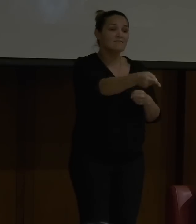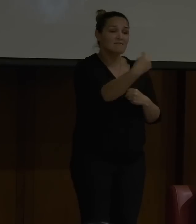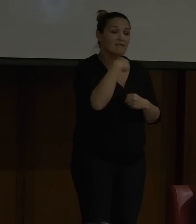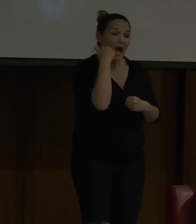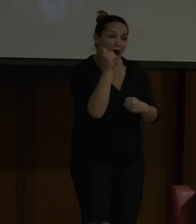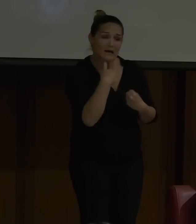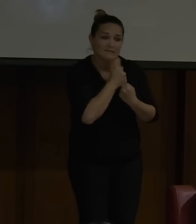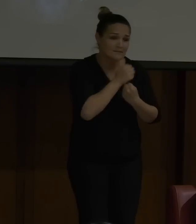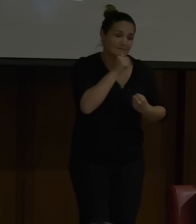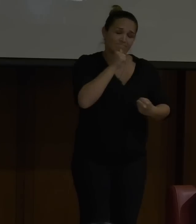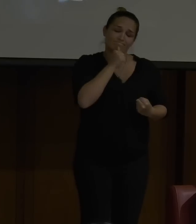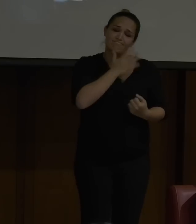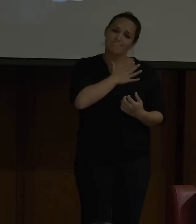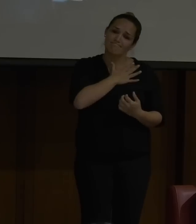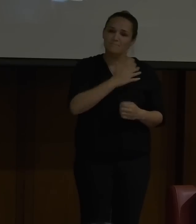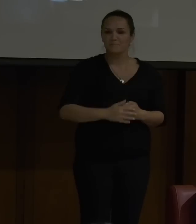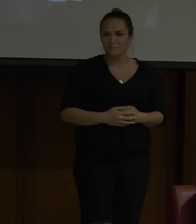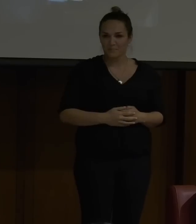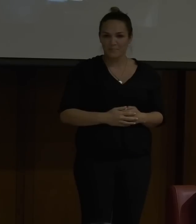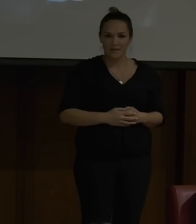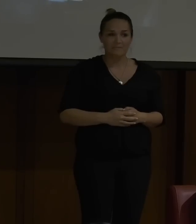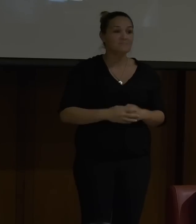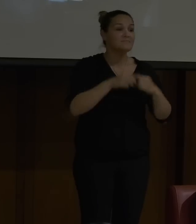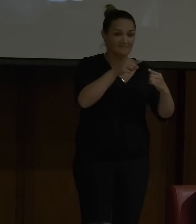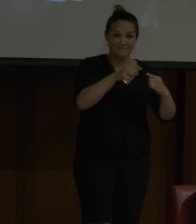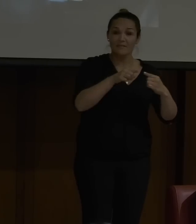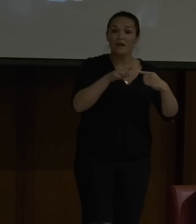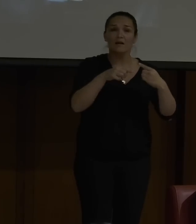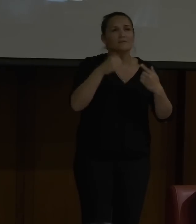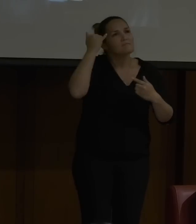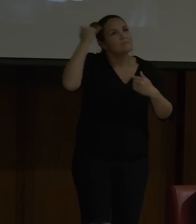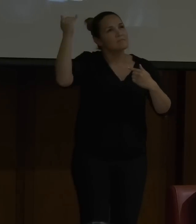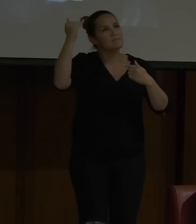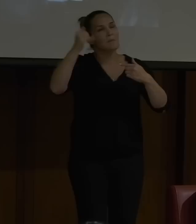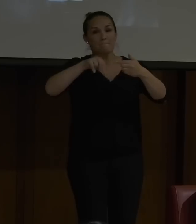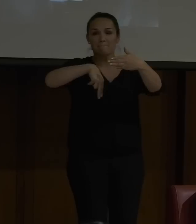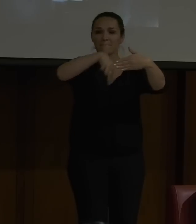estoy queriendo. ¿Cuál sería el mejor pincel?